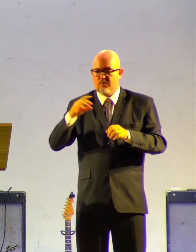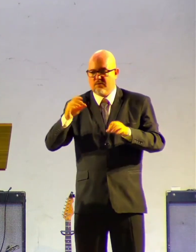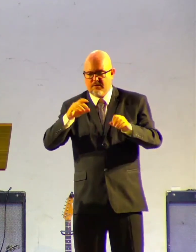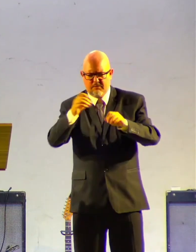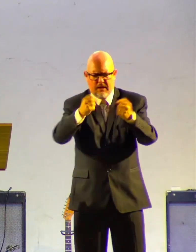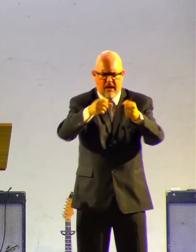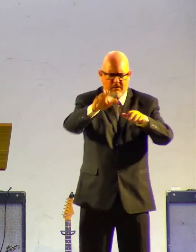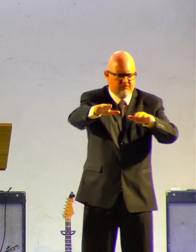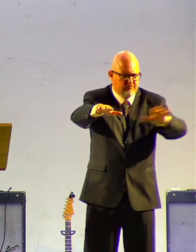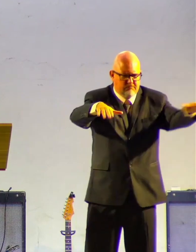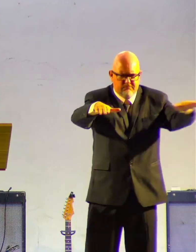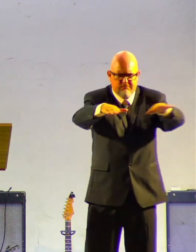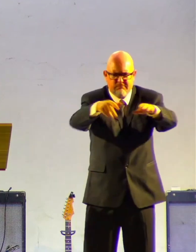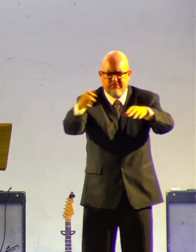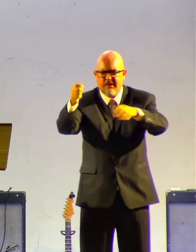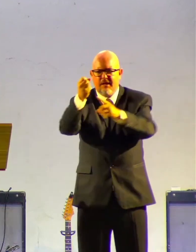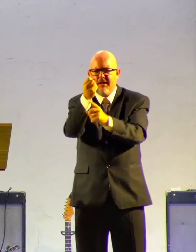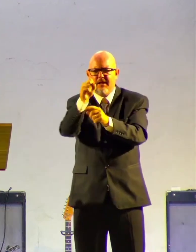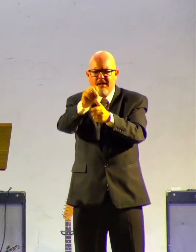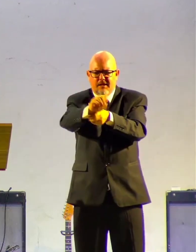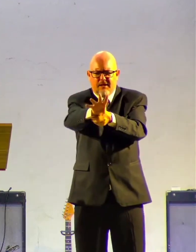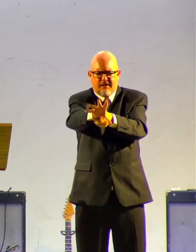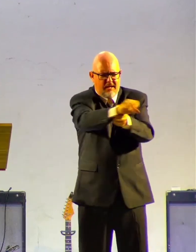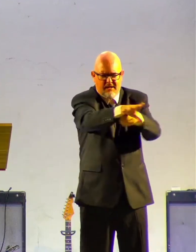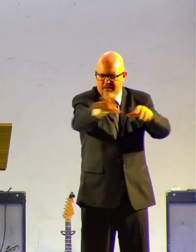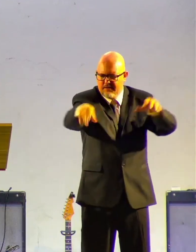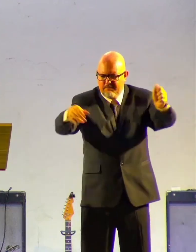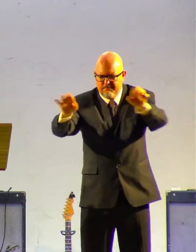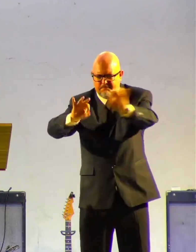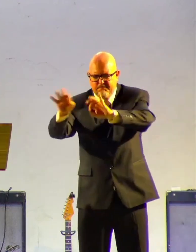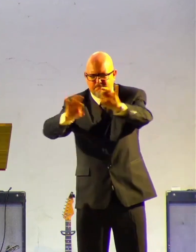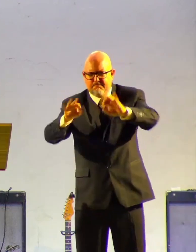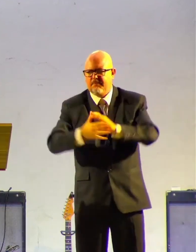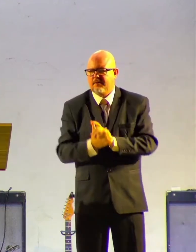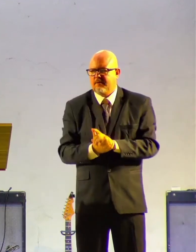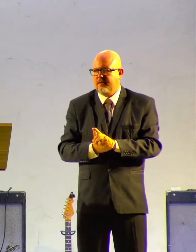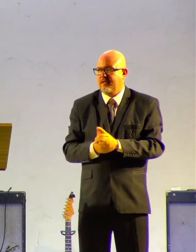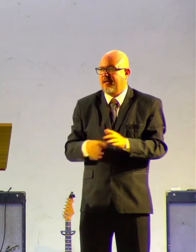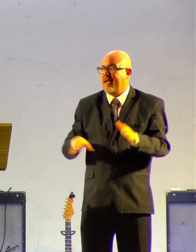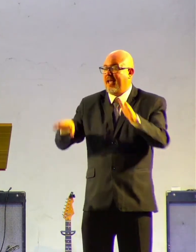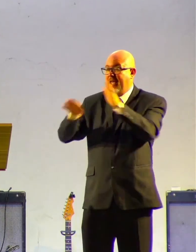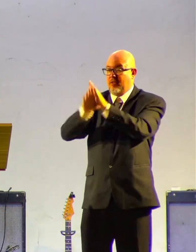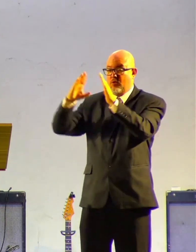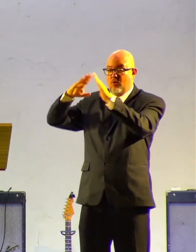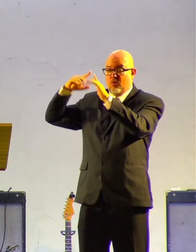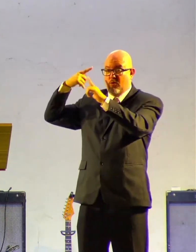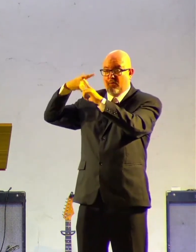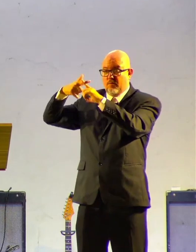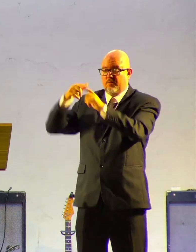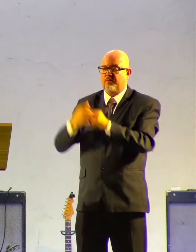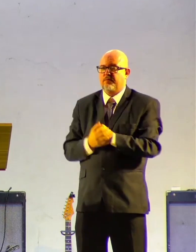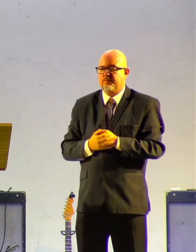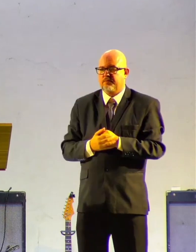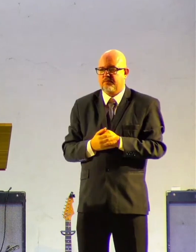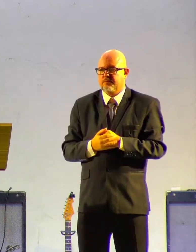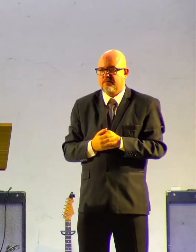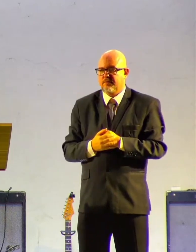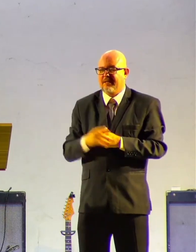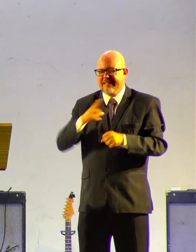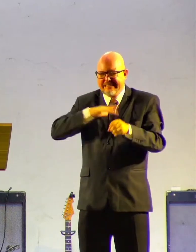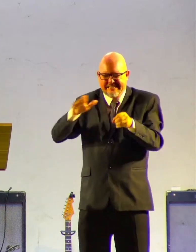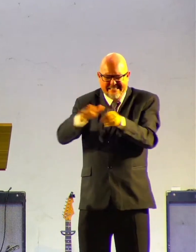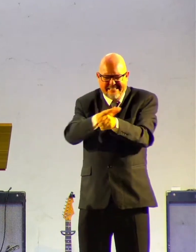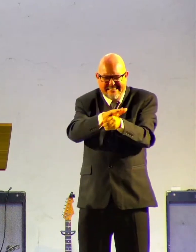os estacionamentos com a lanterna, controlando ali o estacionamento. Quando nós entramos no templo, o templo